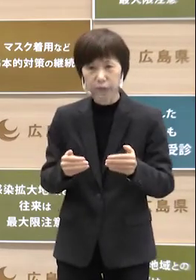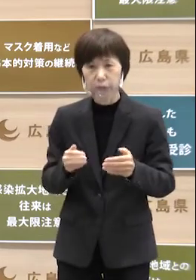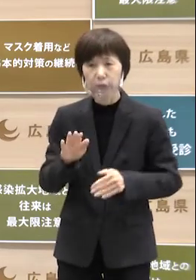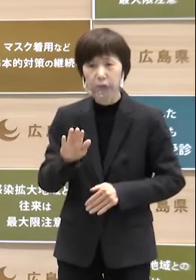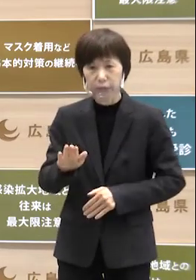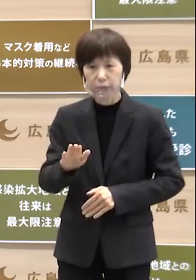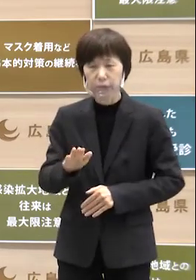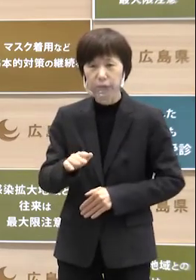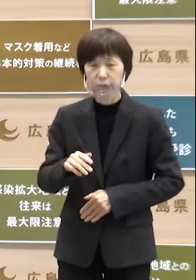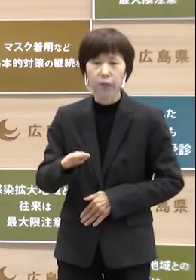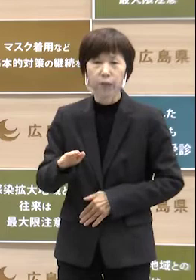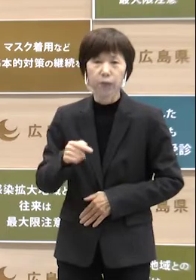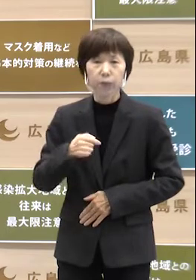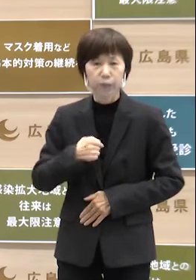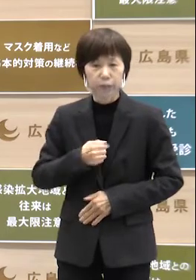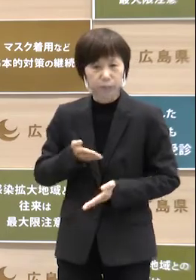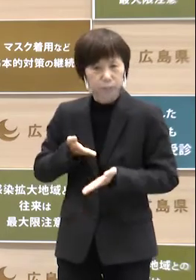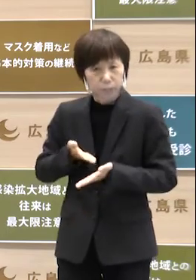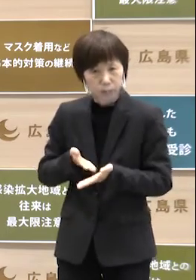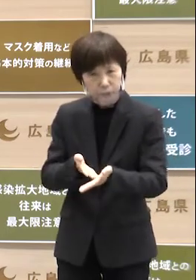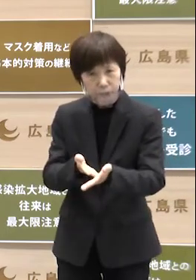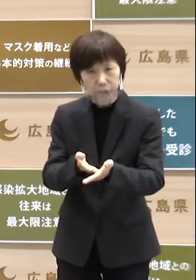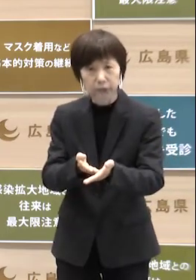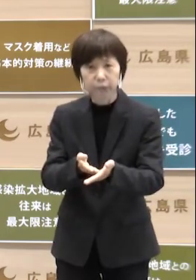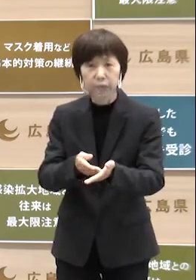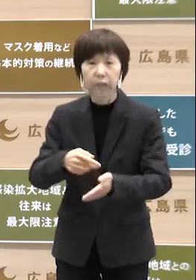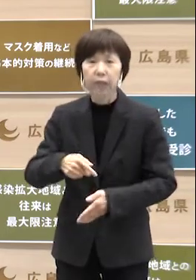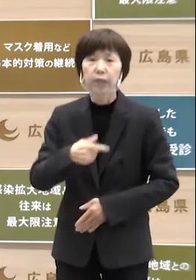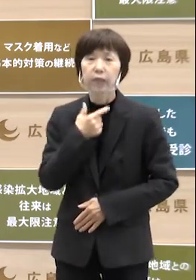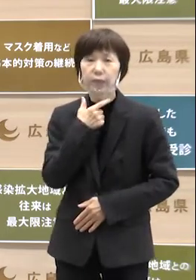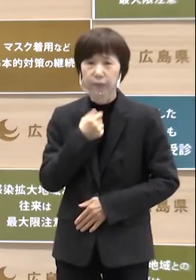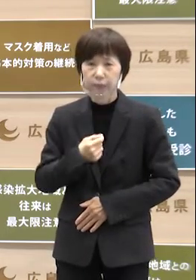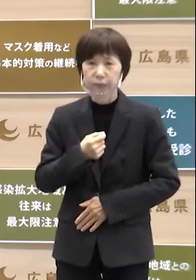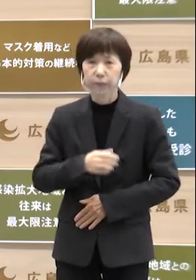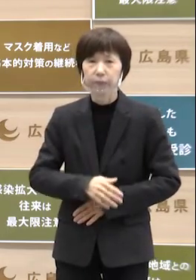り強く訴えていきたいと思っています。 承知しました。